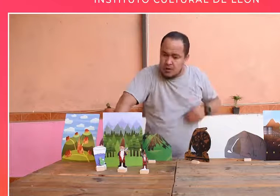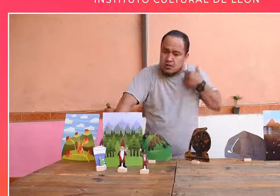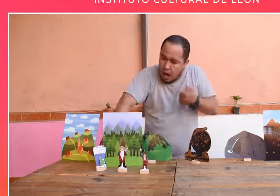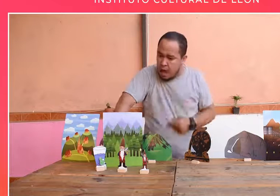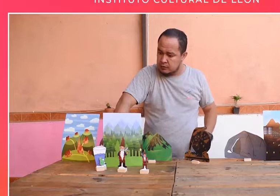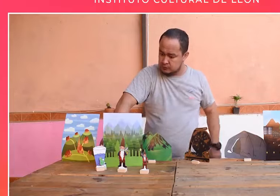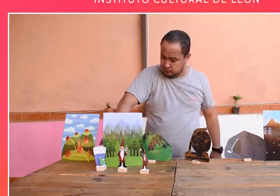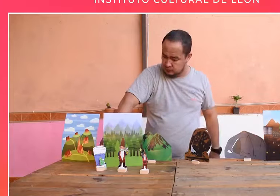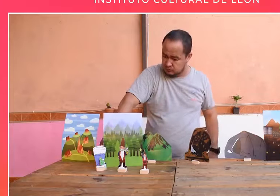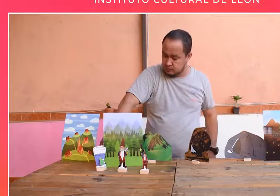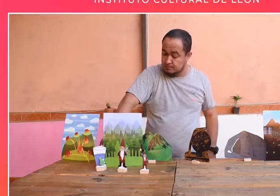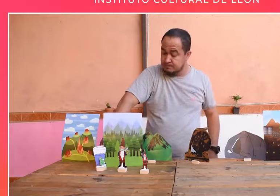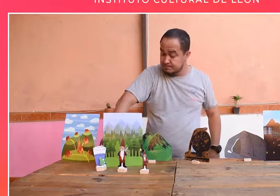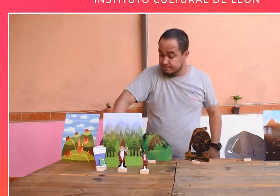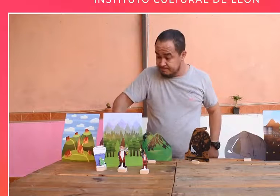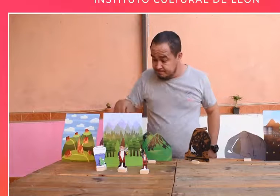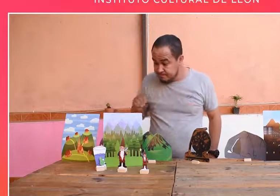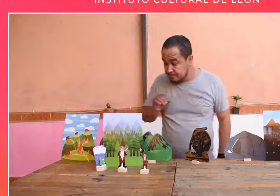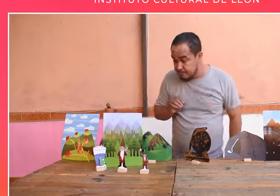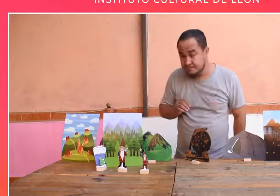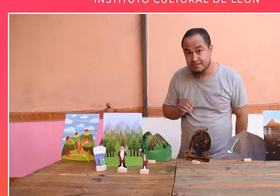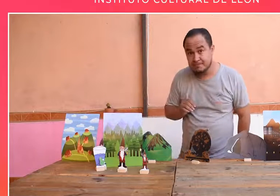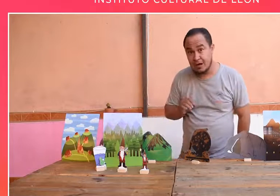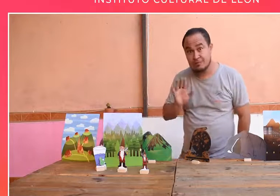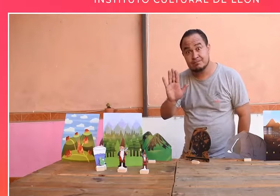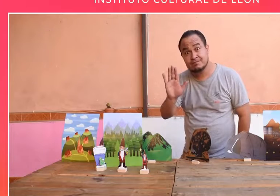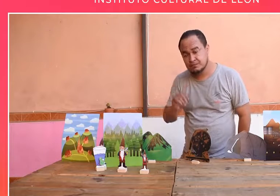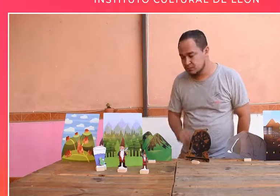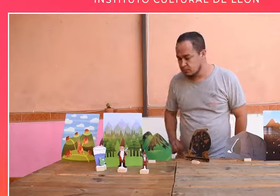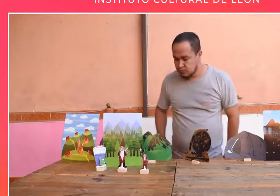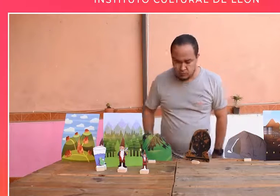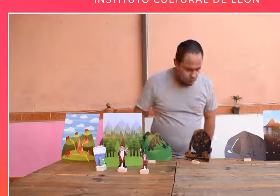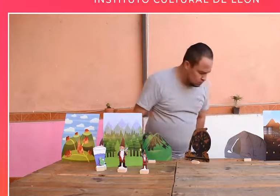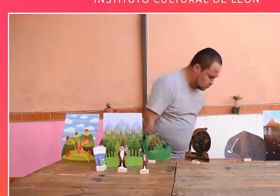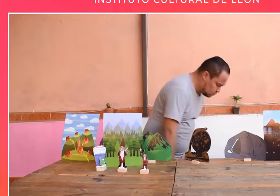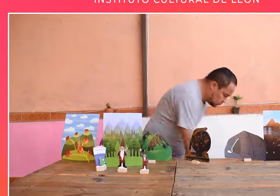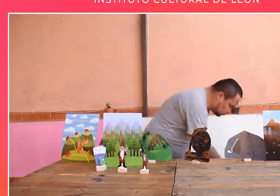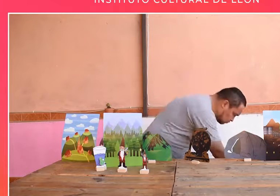Desesperados y confundidos, no sabían por qué el sapo no había hecho su trabajo.